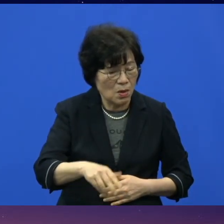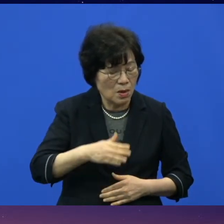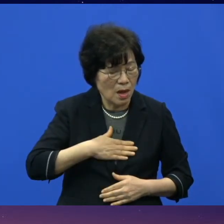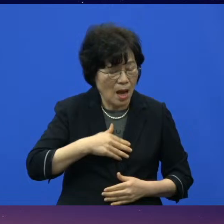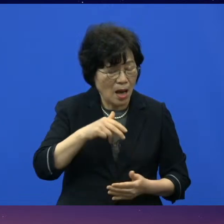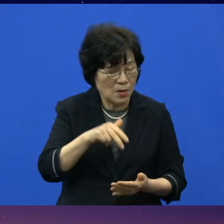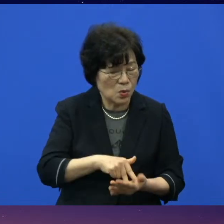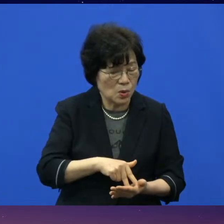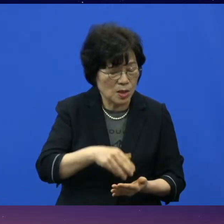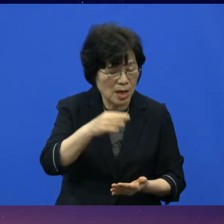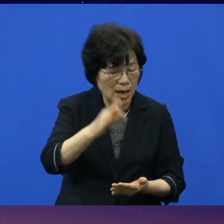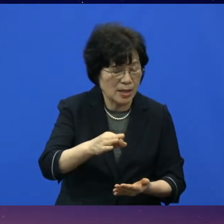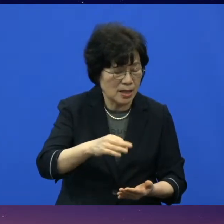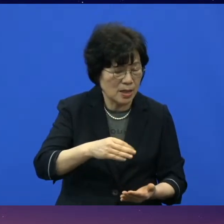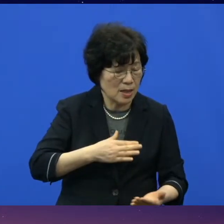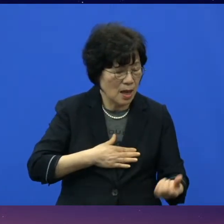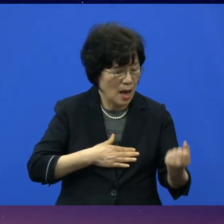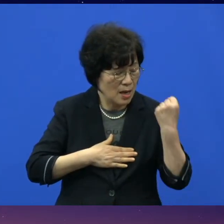없는 거잖아요.